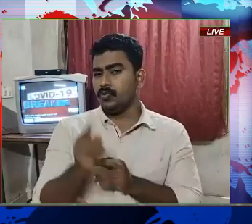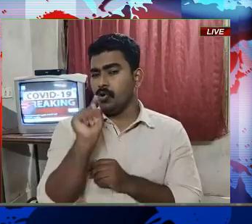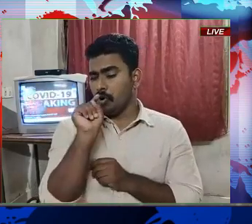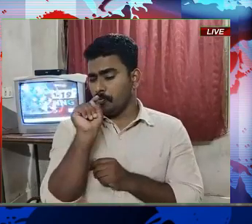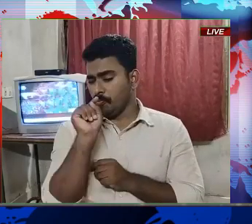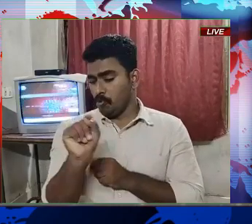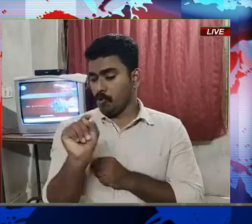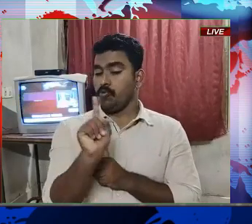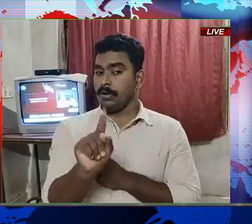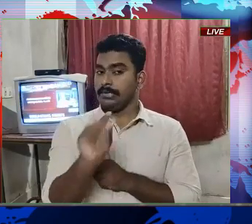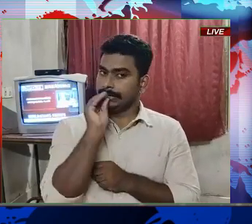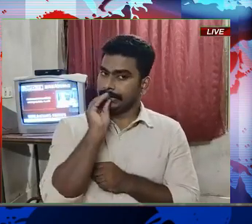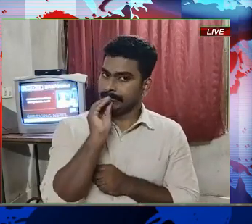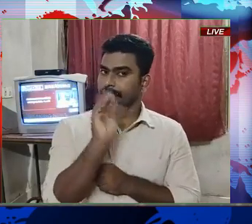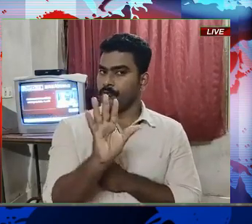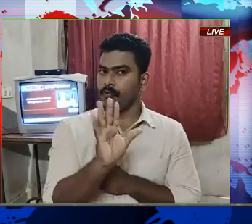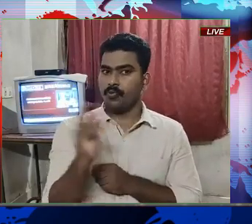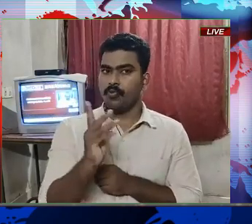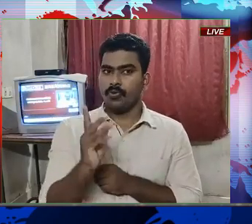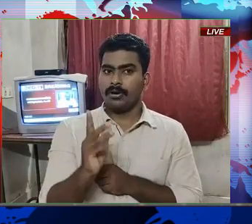വിവാഹം പോലുള്ള സാമൂഹ്യ ചടങ്ങുകൾ,